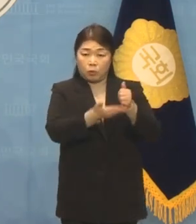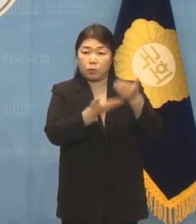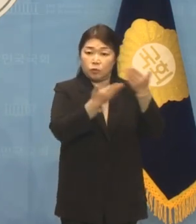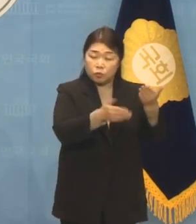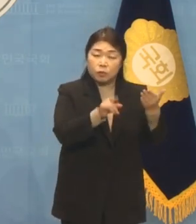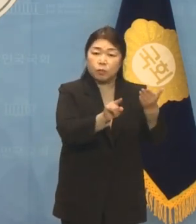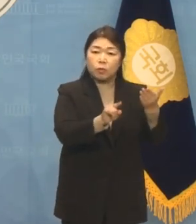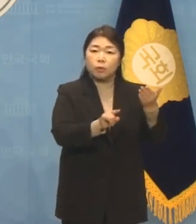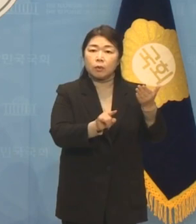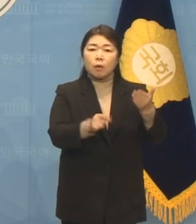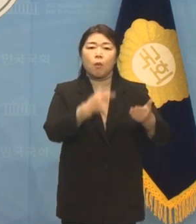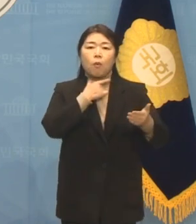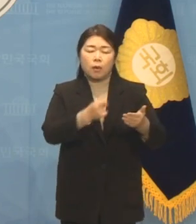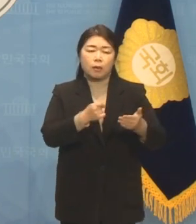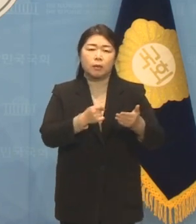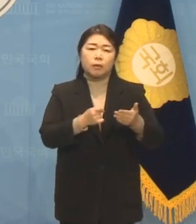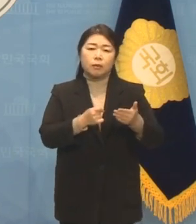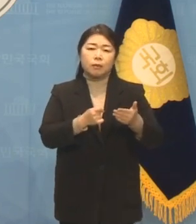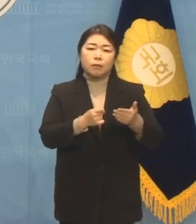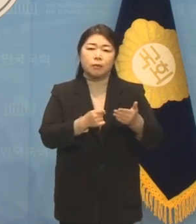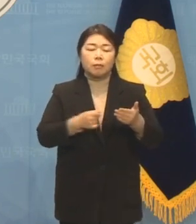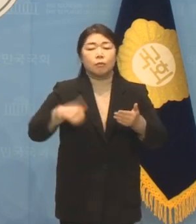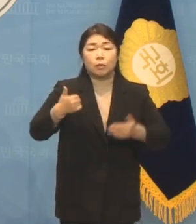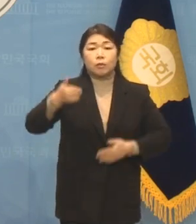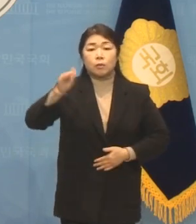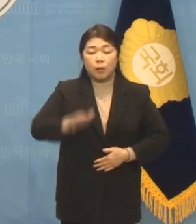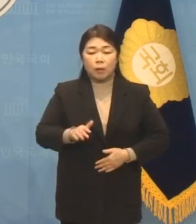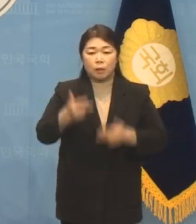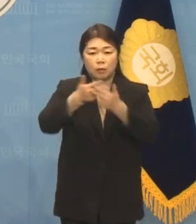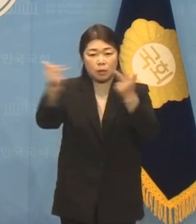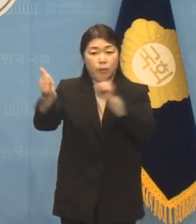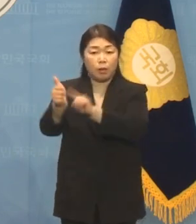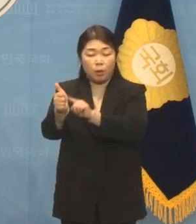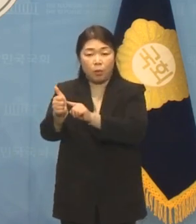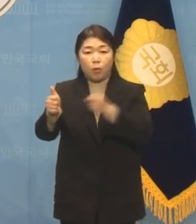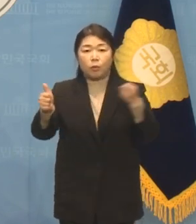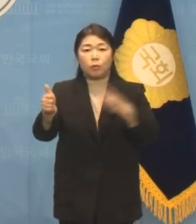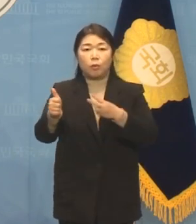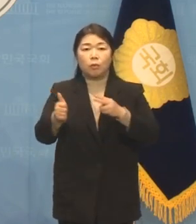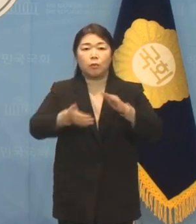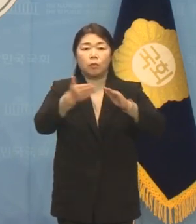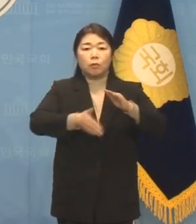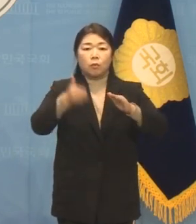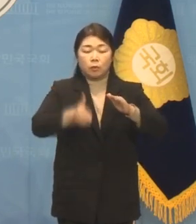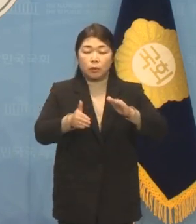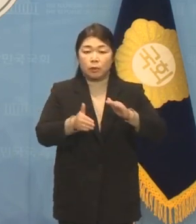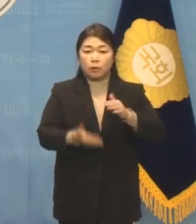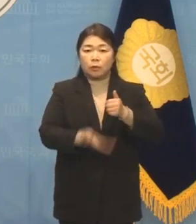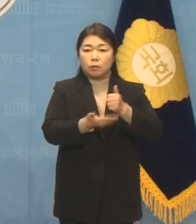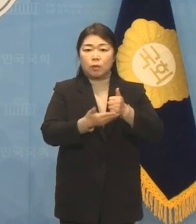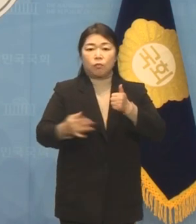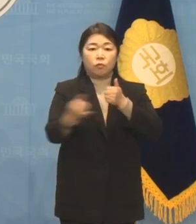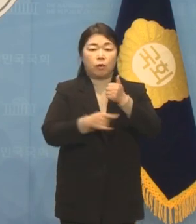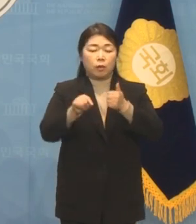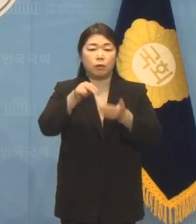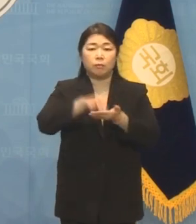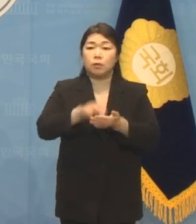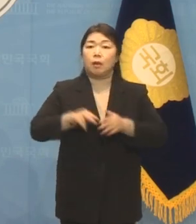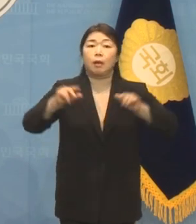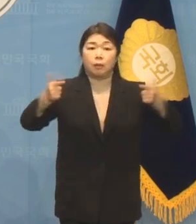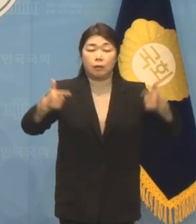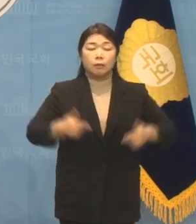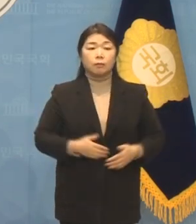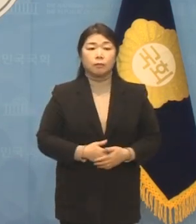바라는 분의 희망사항일진 몰라도 이재명 대표나 공심위의 생각은 아닐 것으로